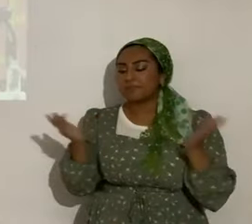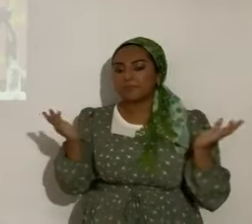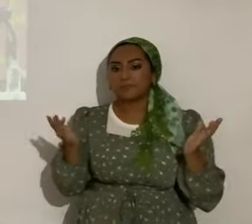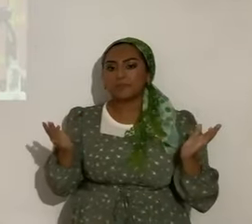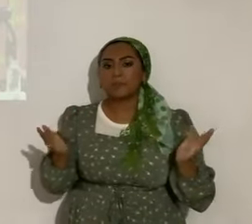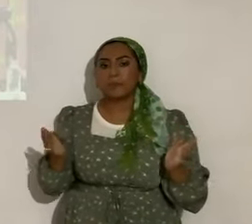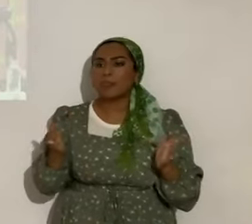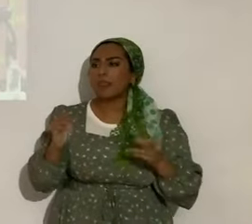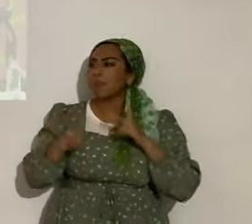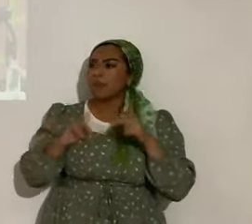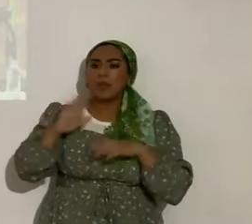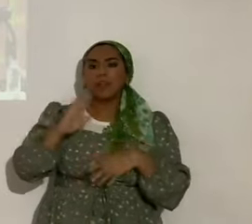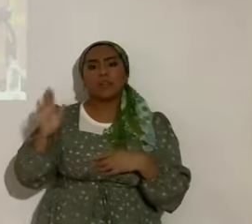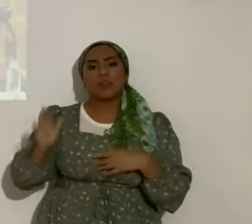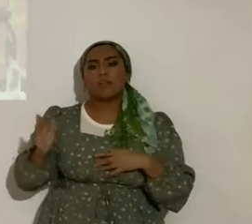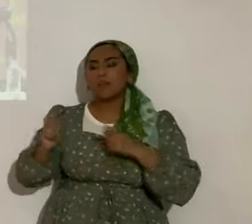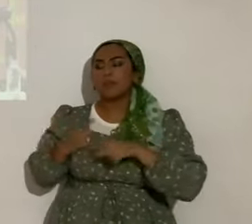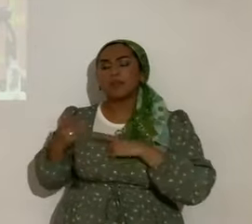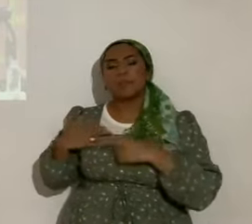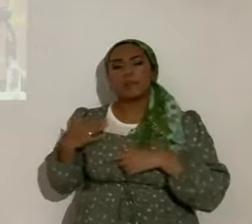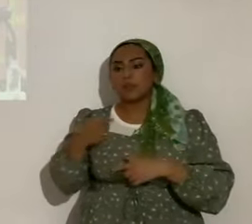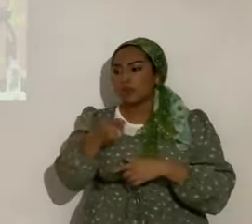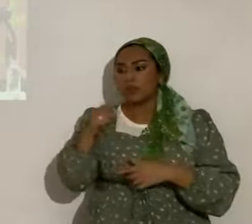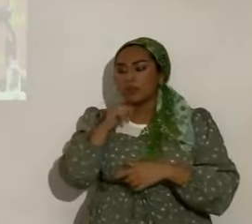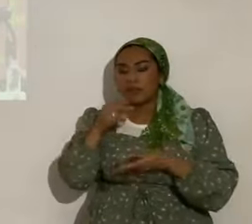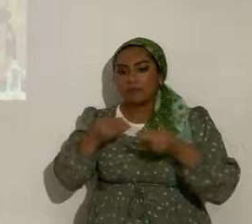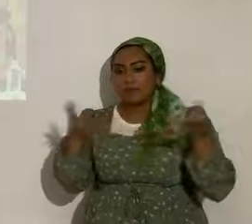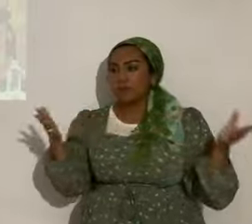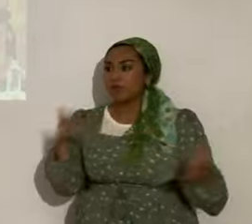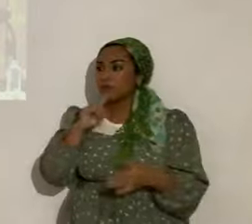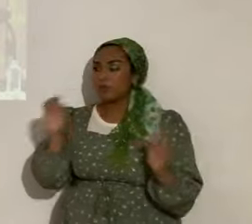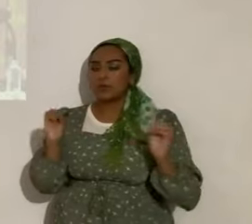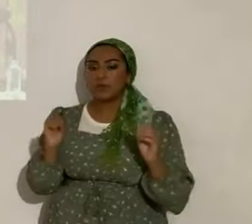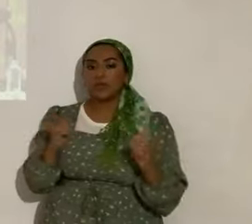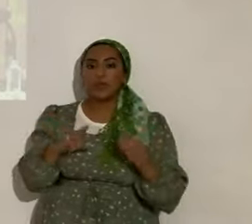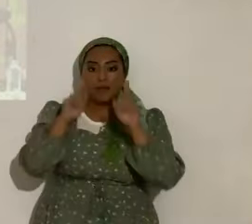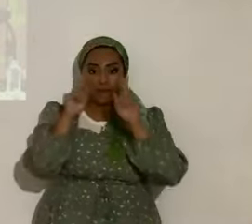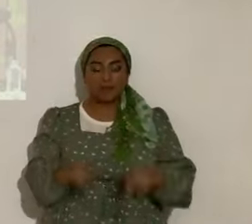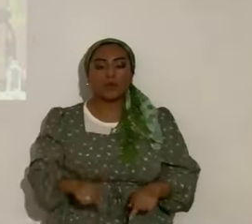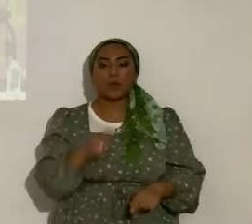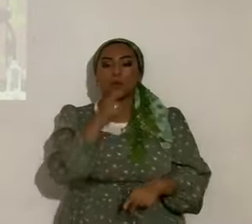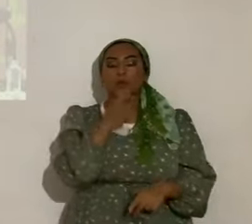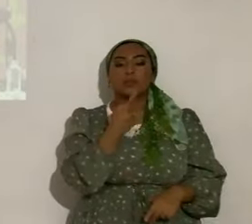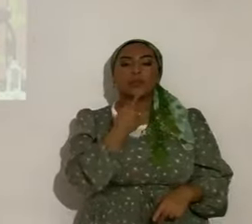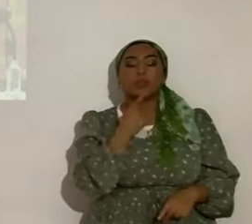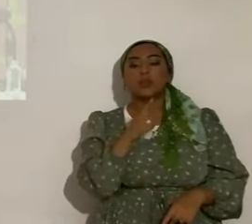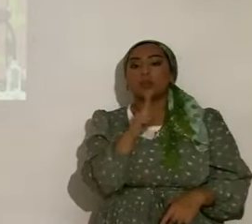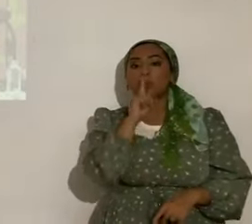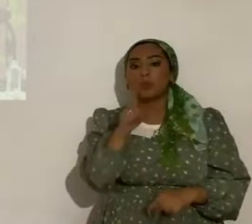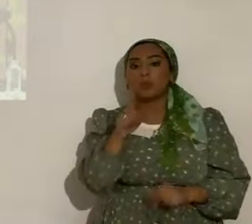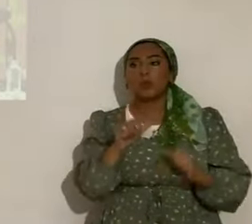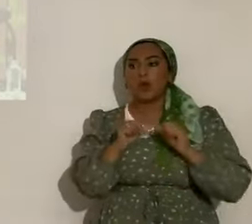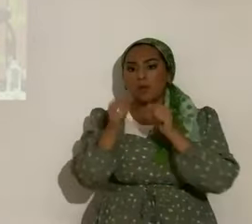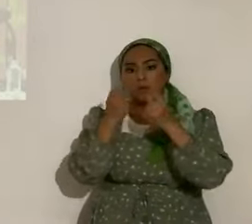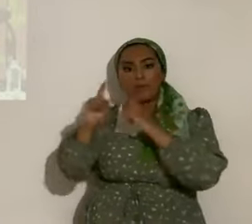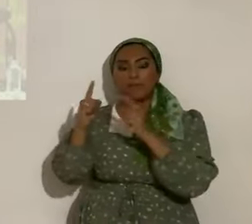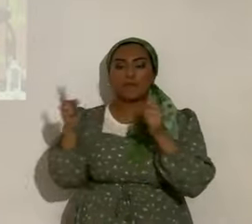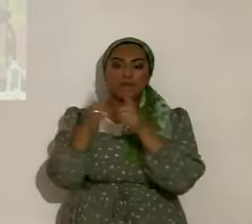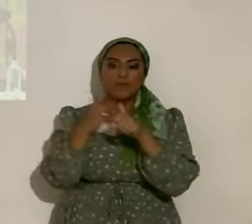A mí nunca me critican y yo predico, es que no estás diciendo la verdad. Una persona que dice la verdad siempre será criticada. Empecemos por nuestro